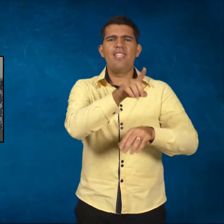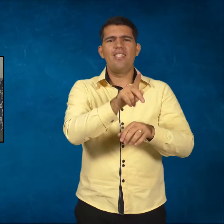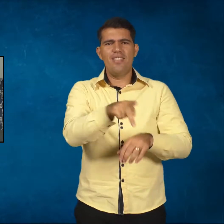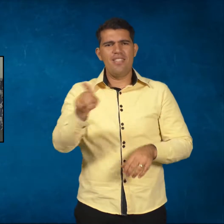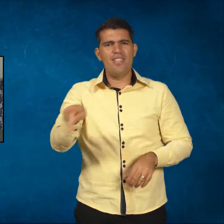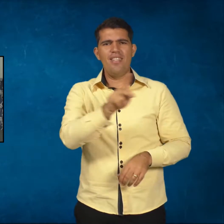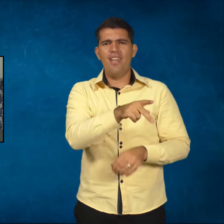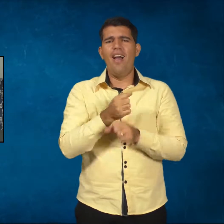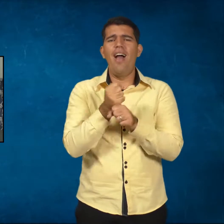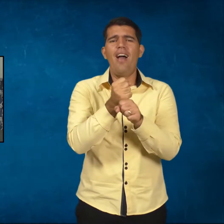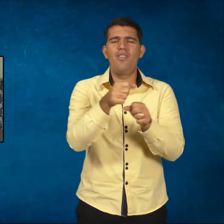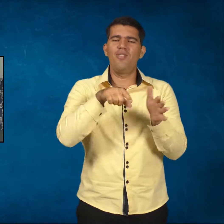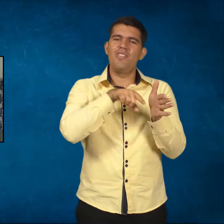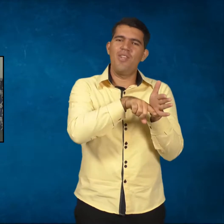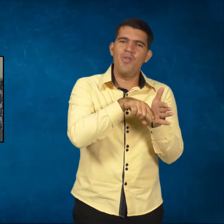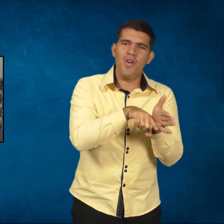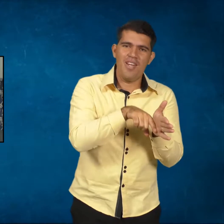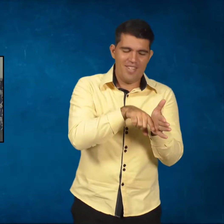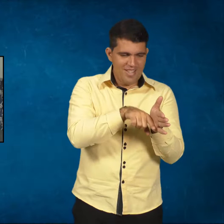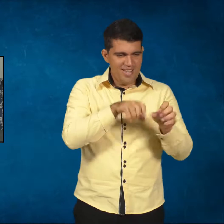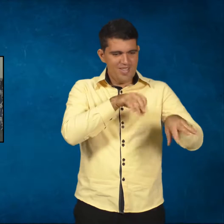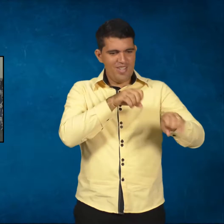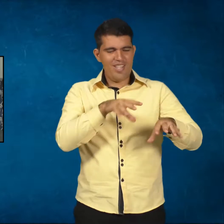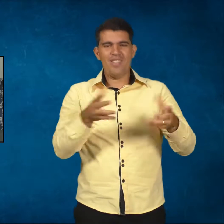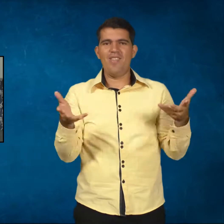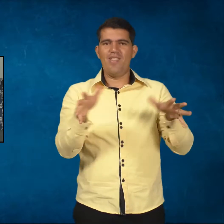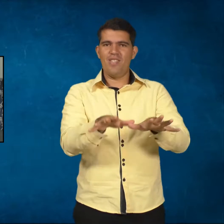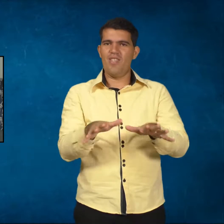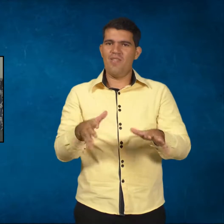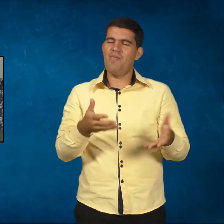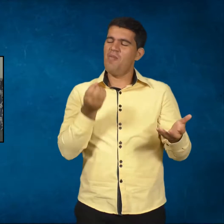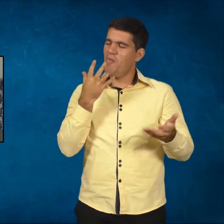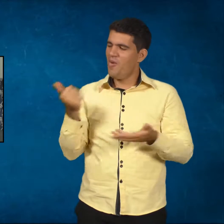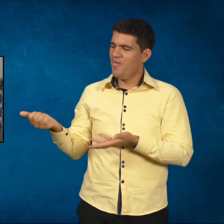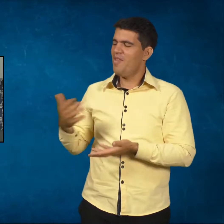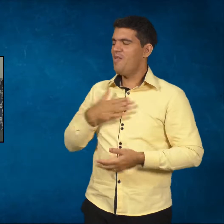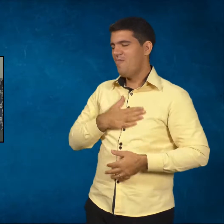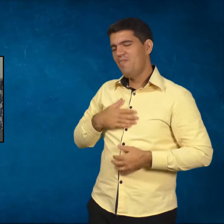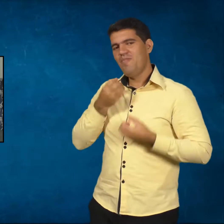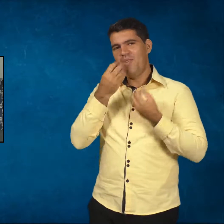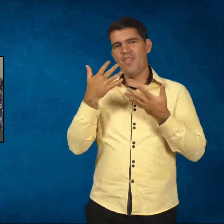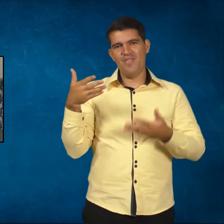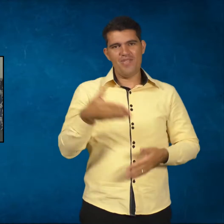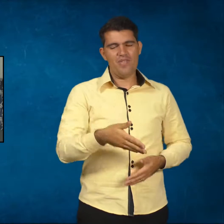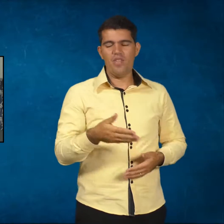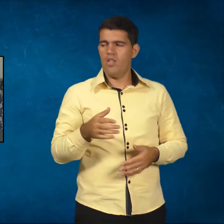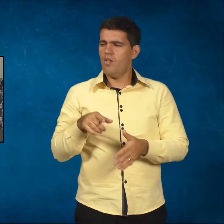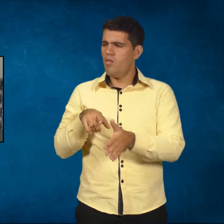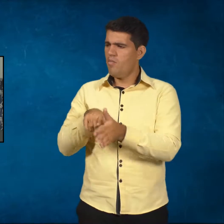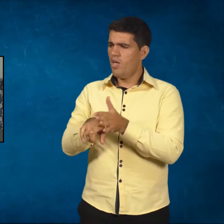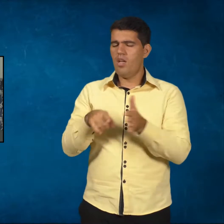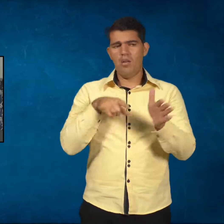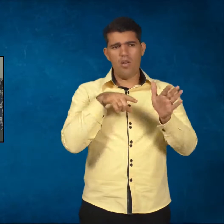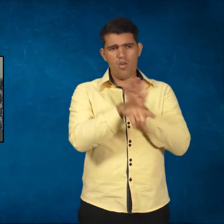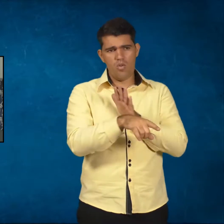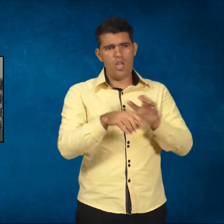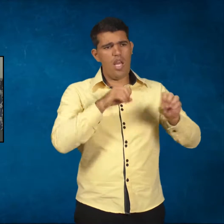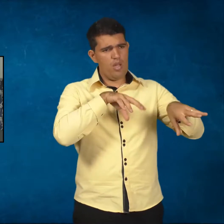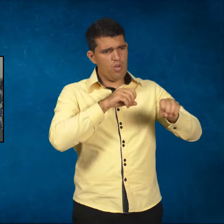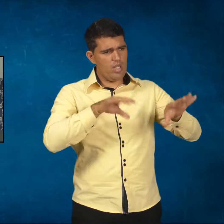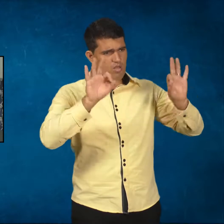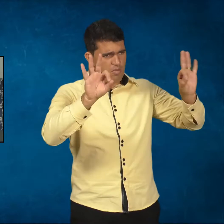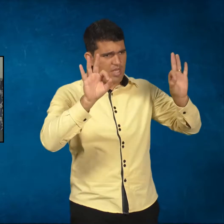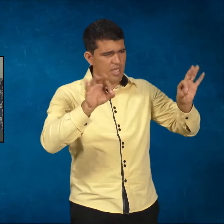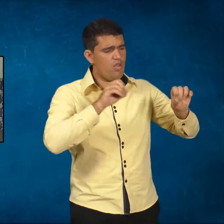educação inclusiva. Professora, muito obrigado por sua participação aqui conosco. É um prazer poder colaborar. Professora, é diferente educação especial